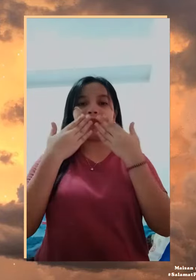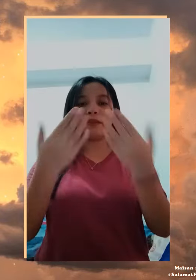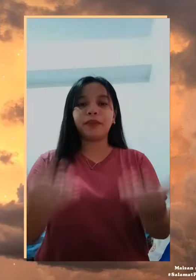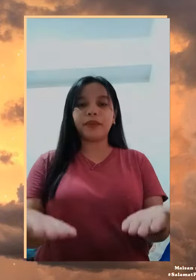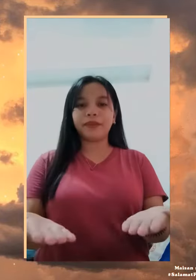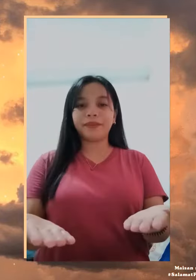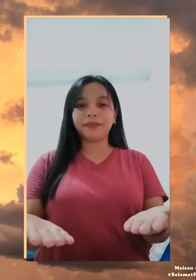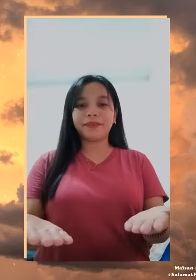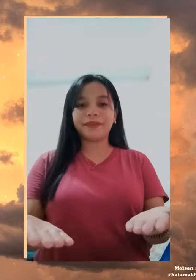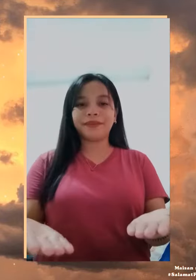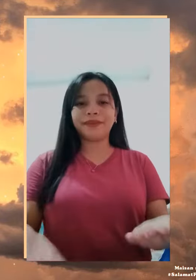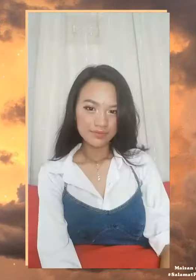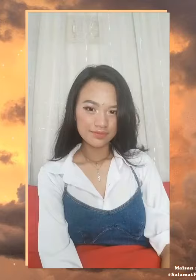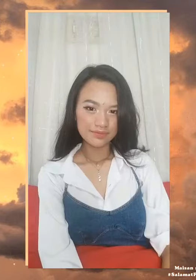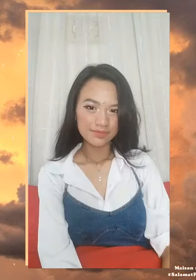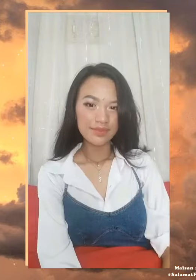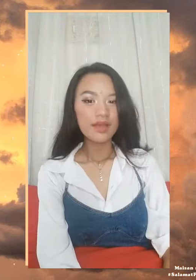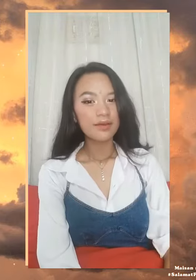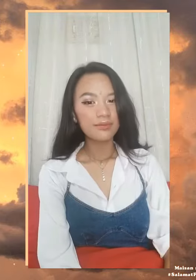salamat po.